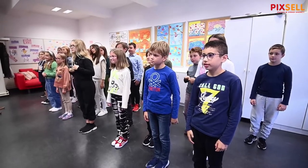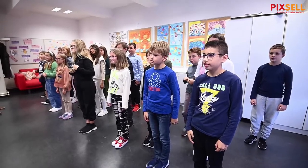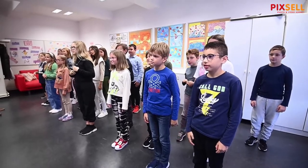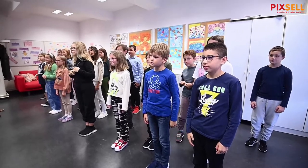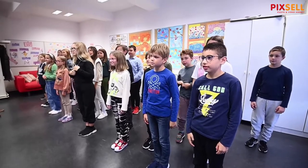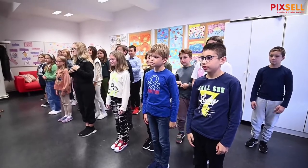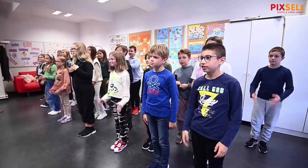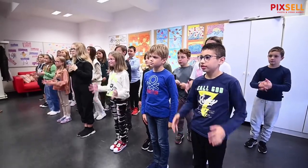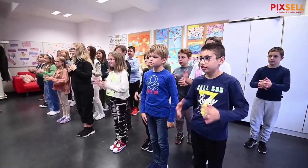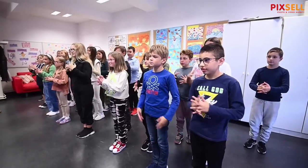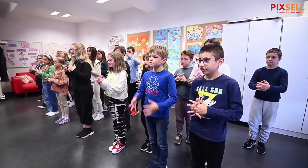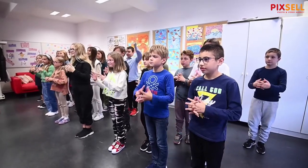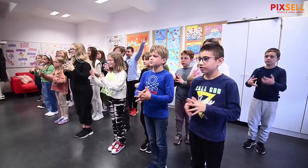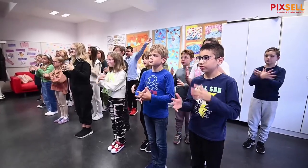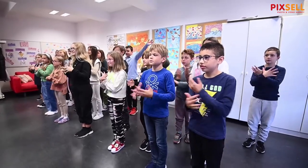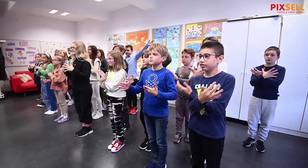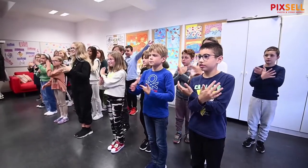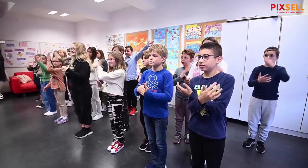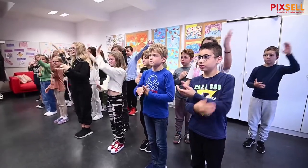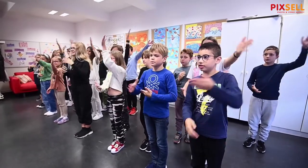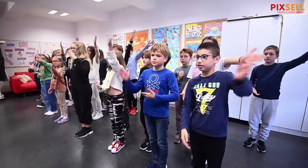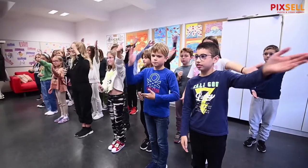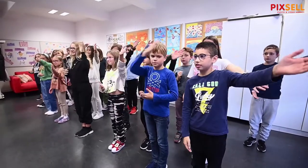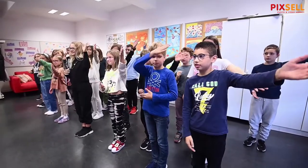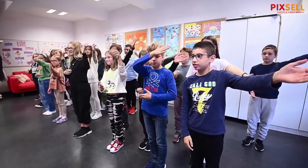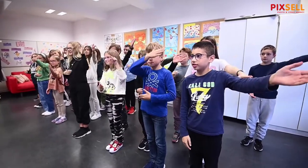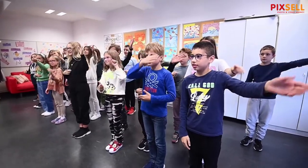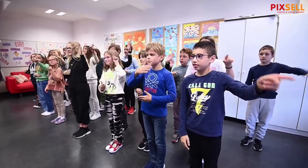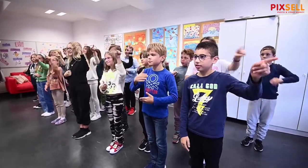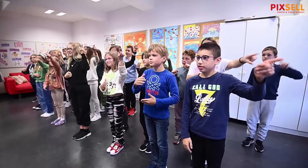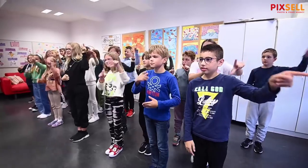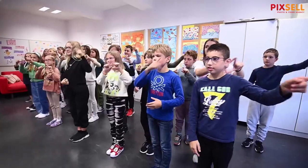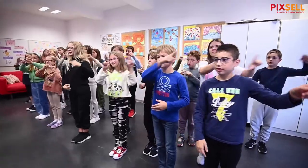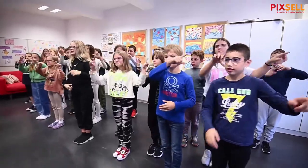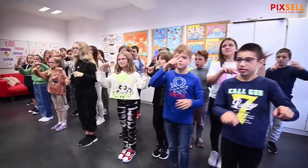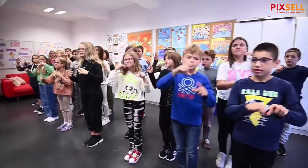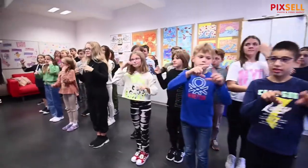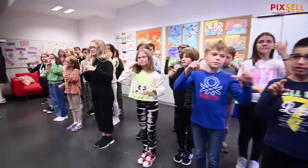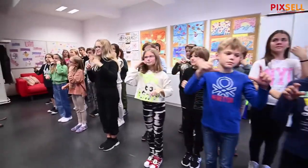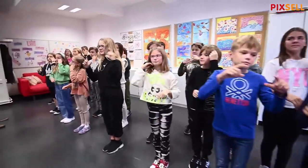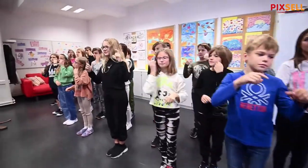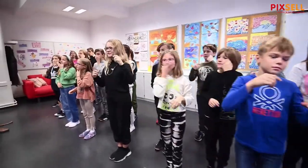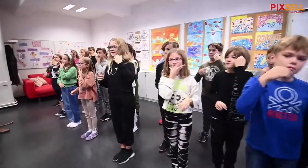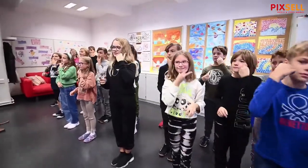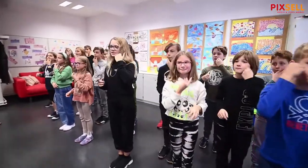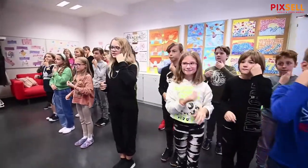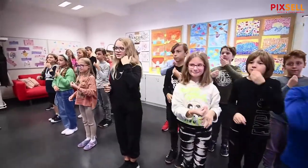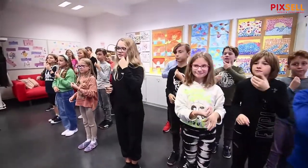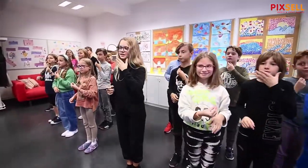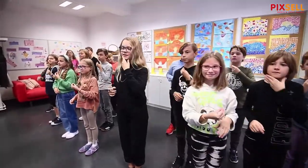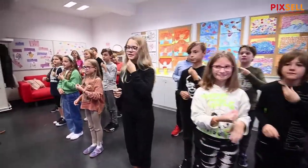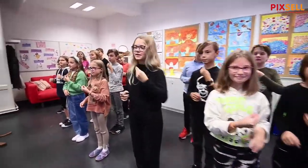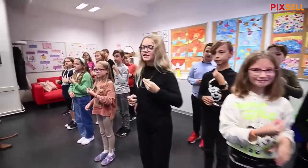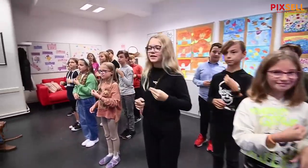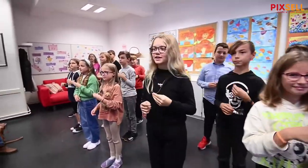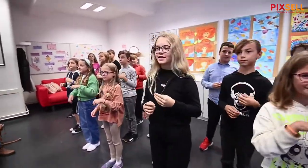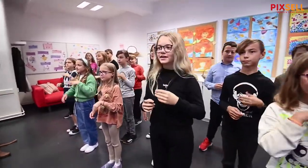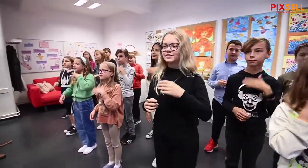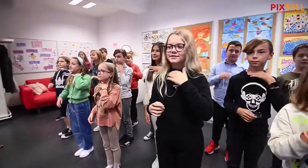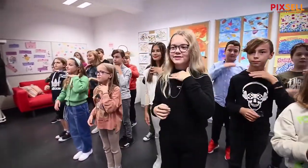U zakonom dijelu grada, najljepša je crvena zgrada.